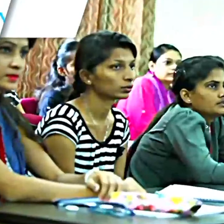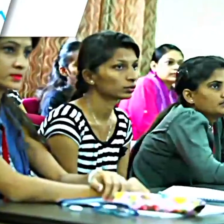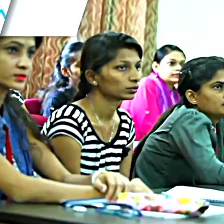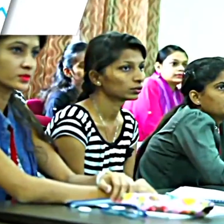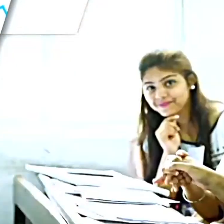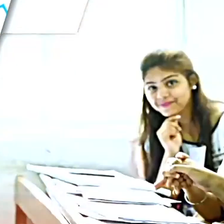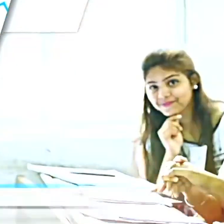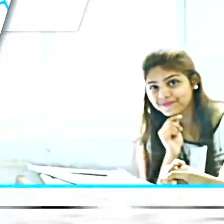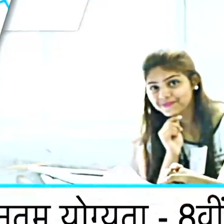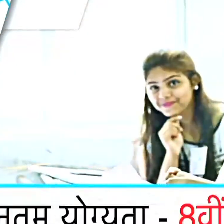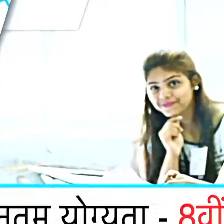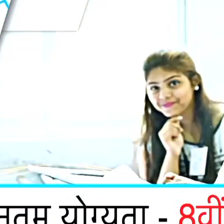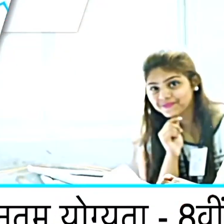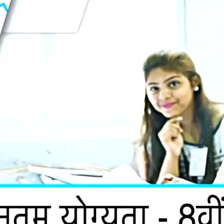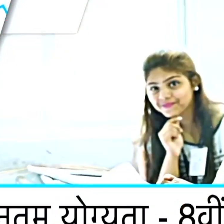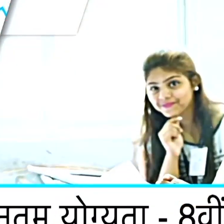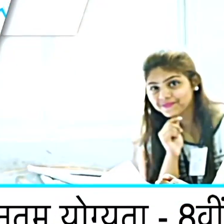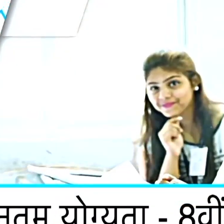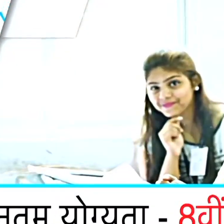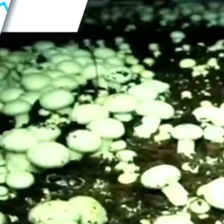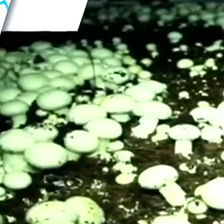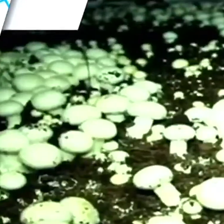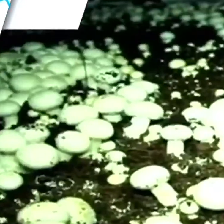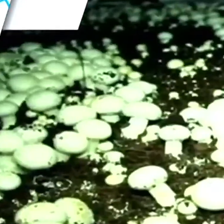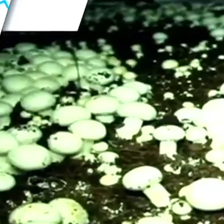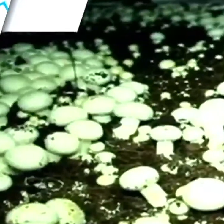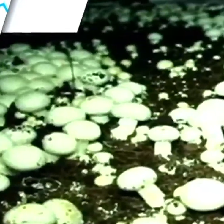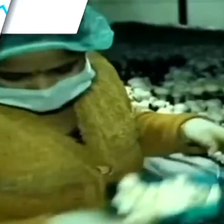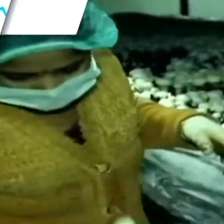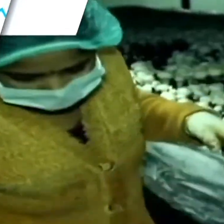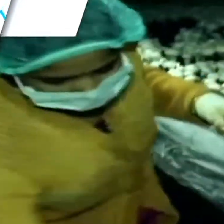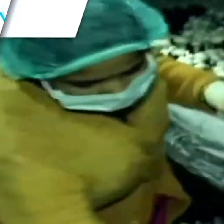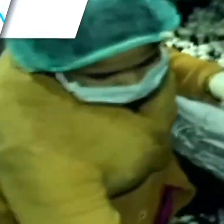न्यूनतम योग्यता 8वीं पास। इस कोर्स के दौरान शिक्षार्थियों को